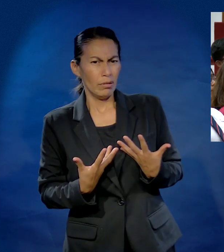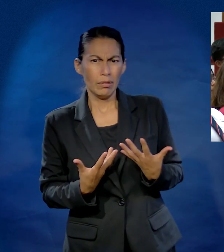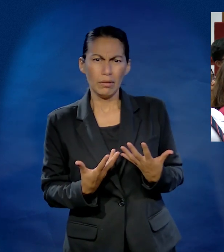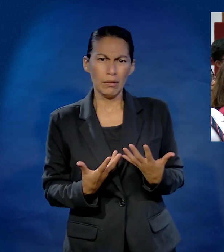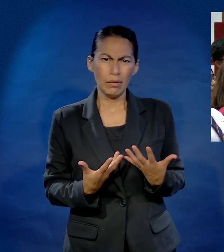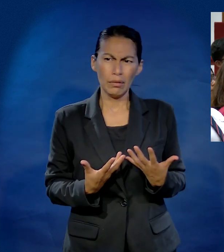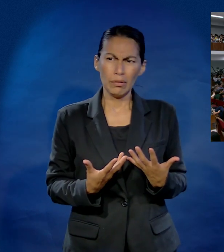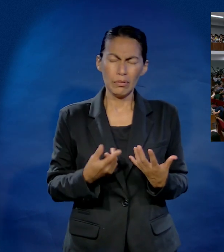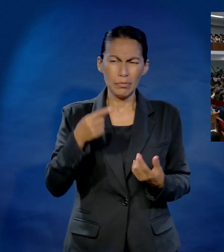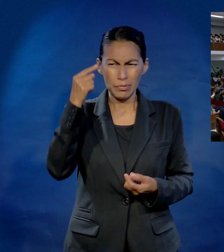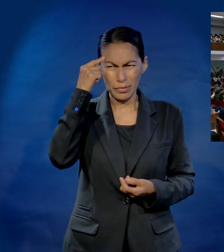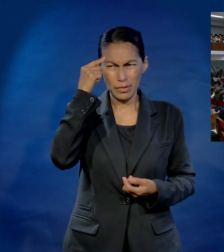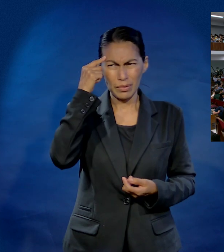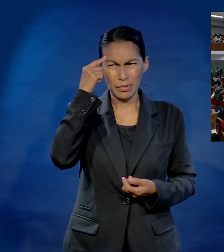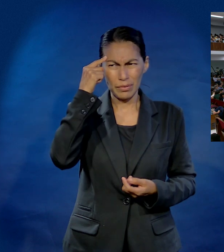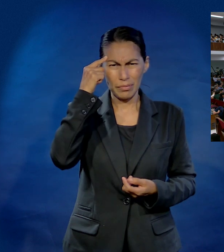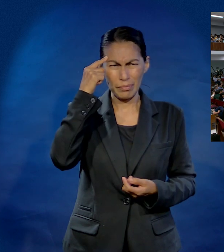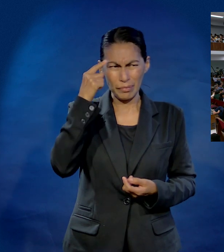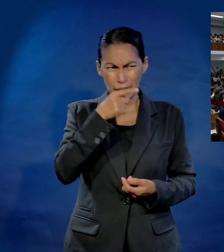Betel Calixto,